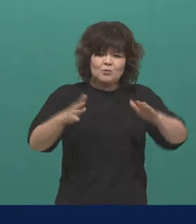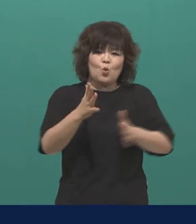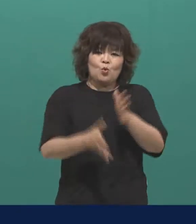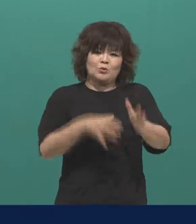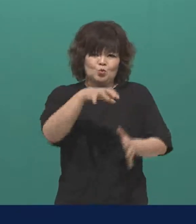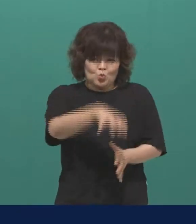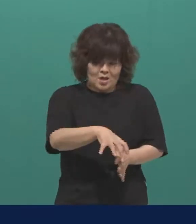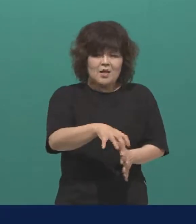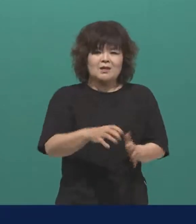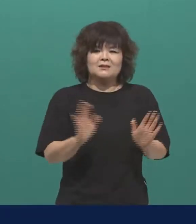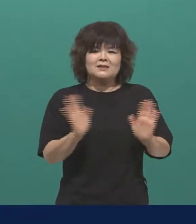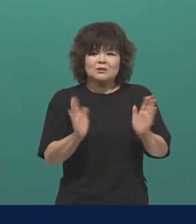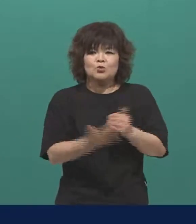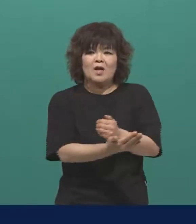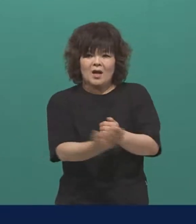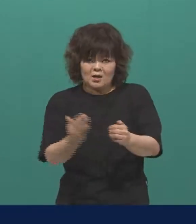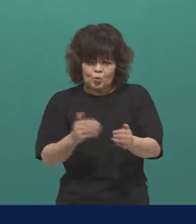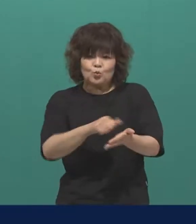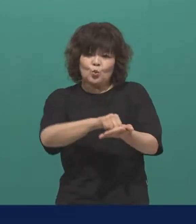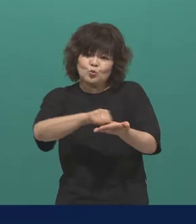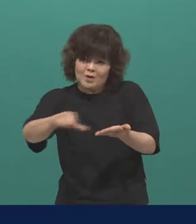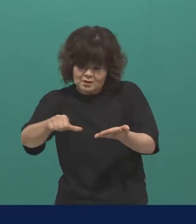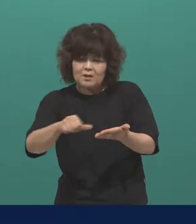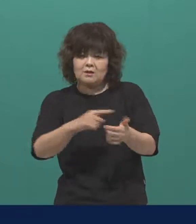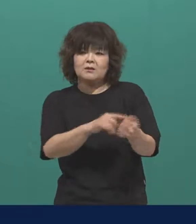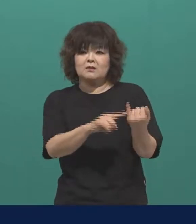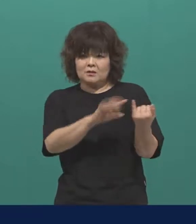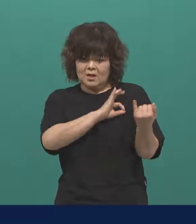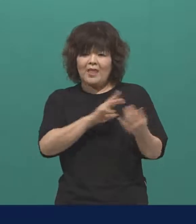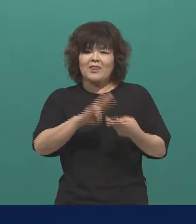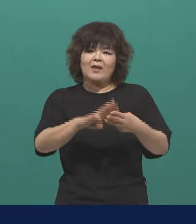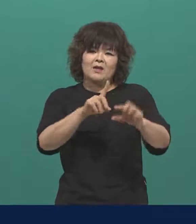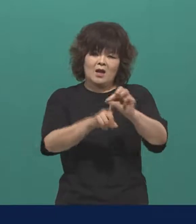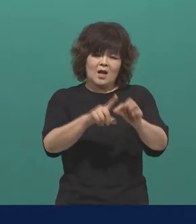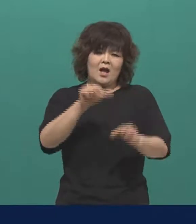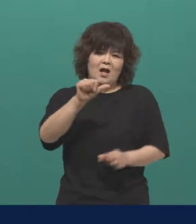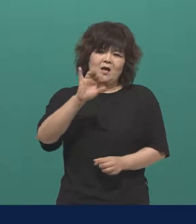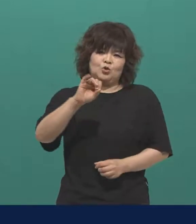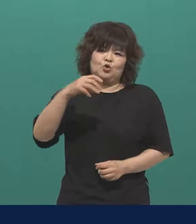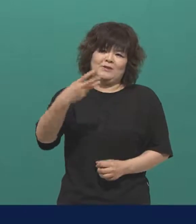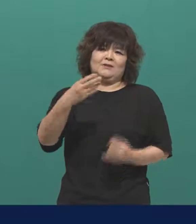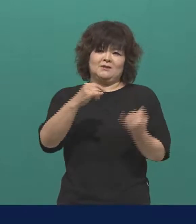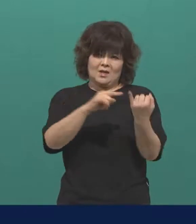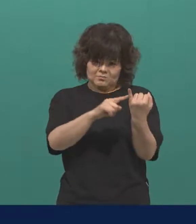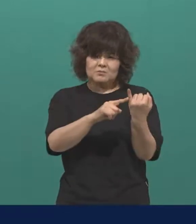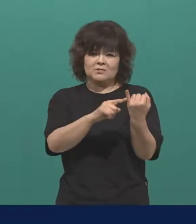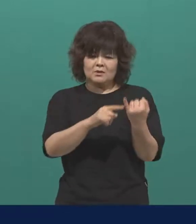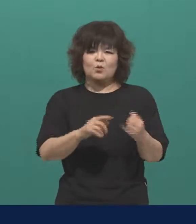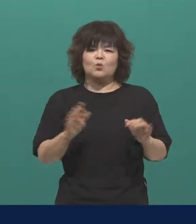西蘭保育園でキッズガードに登録された田中敦美さんは、